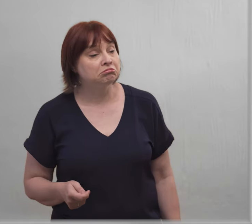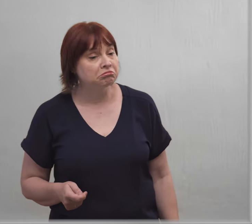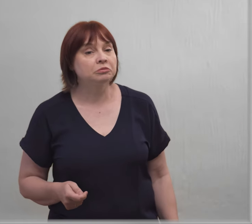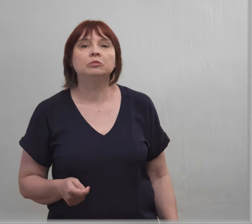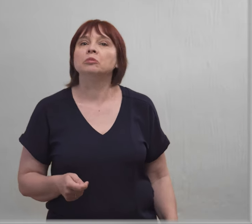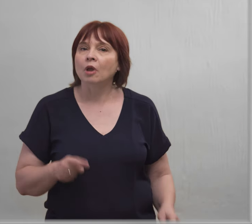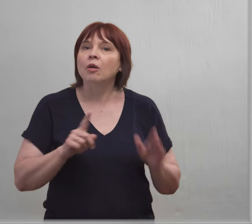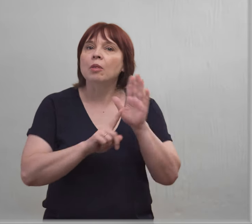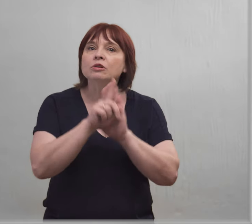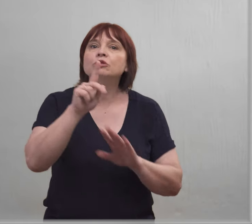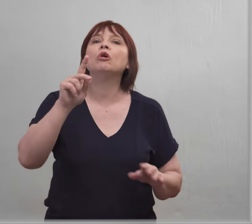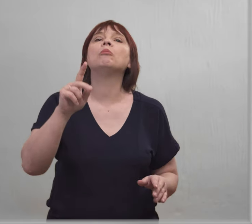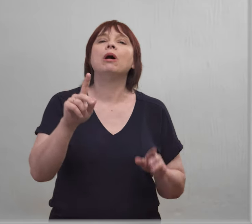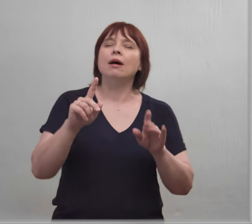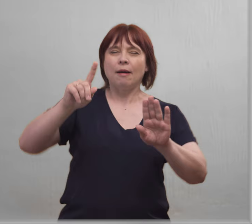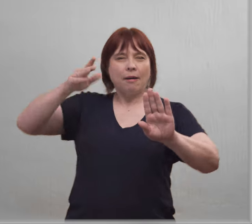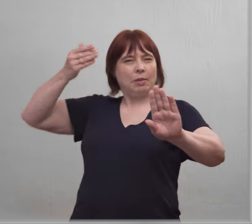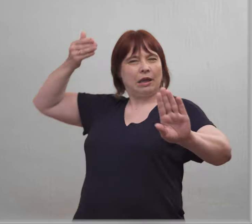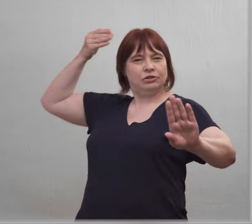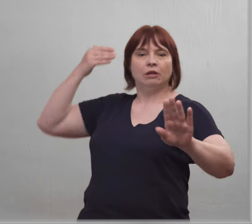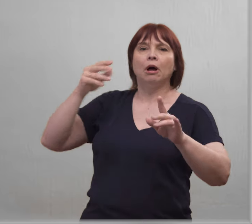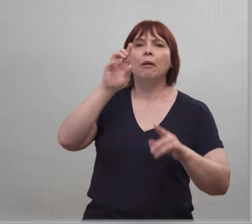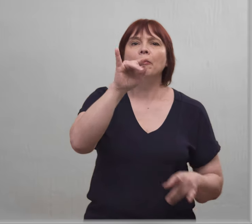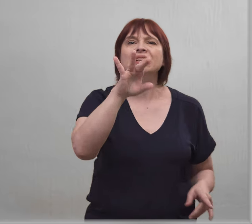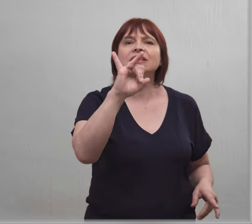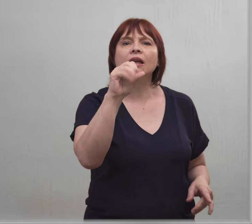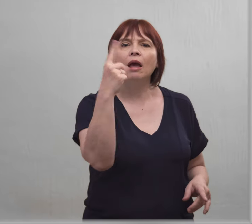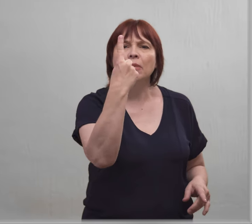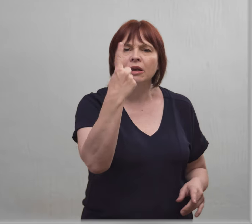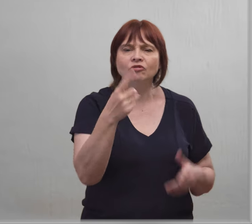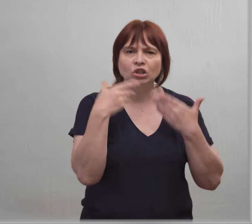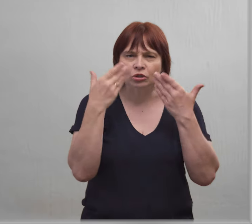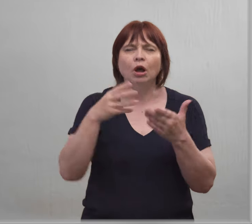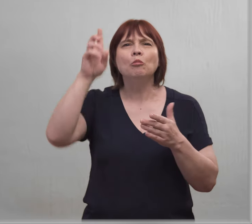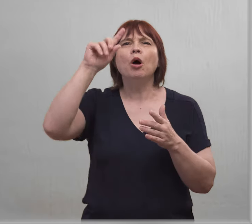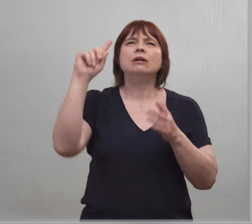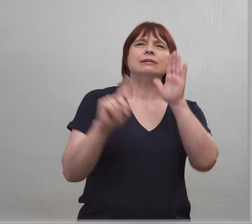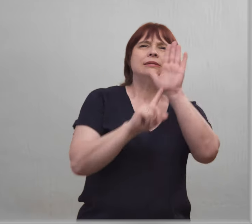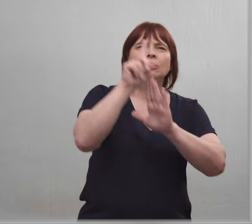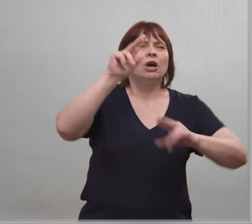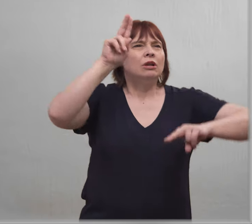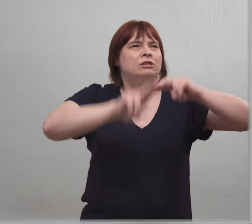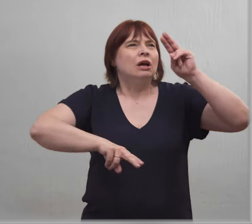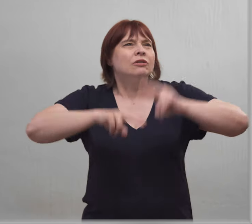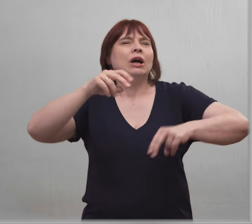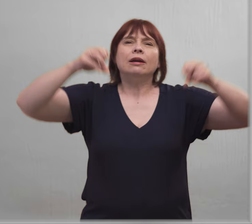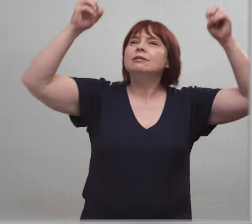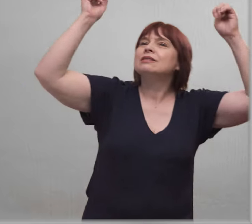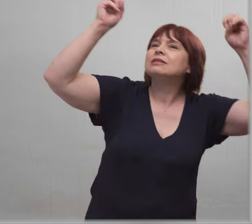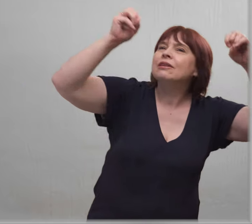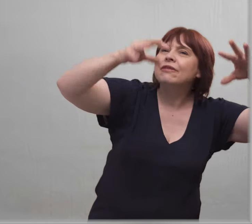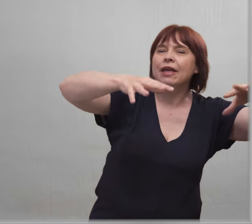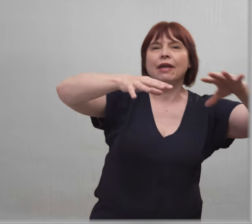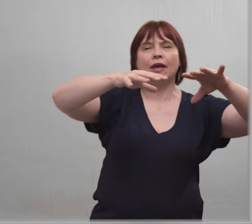Бог все творил. Вначале Бог сотворил пространство, а потом Он начал это пространство наполнять. Он сотворил свет